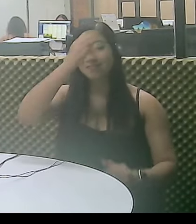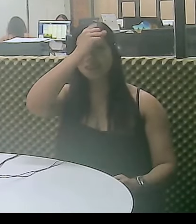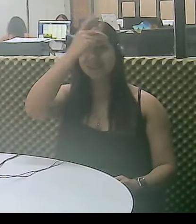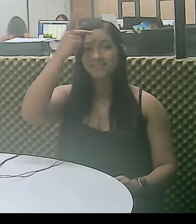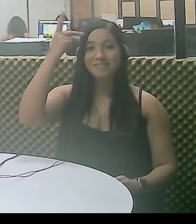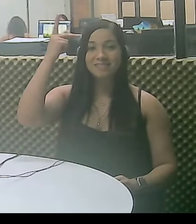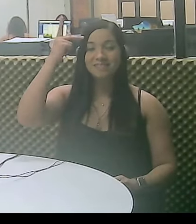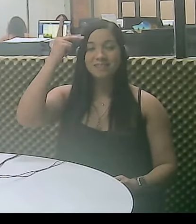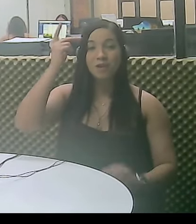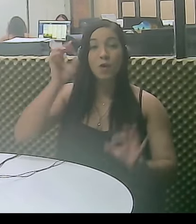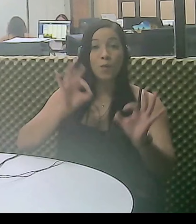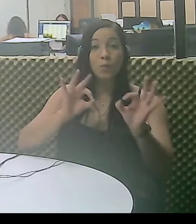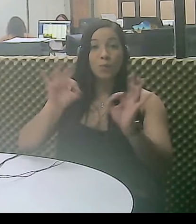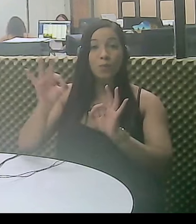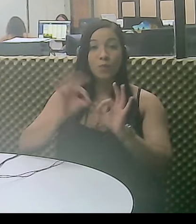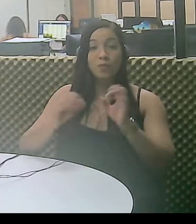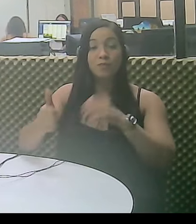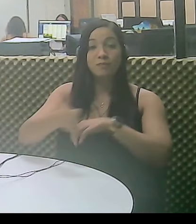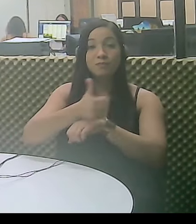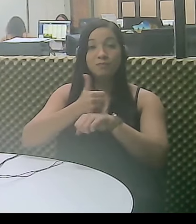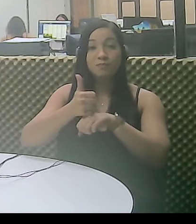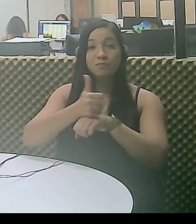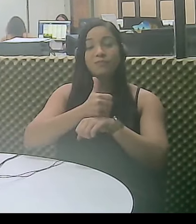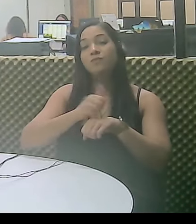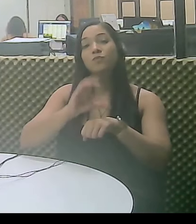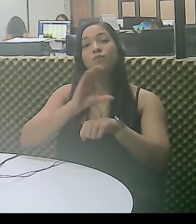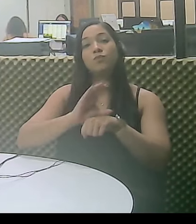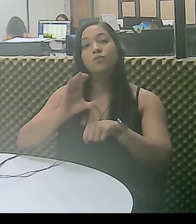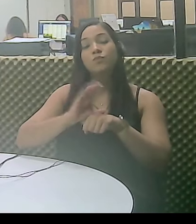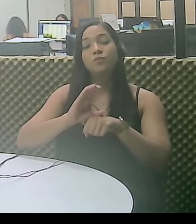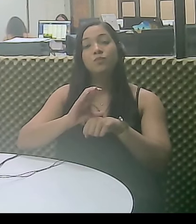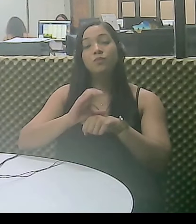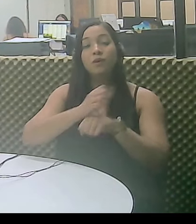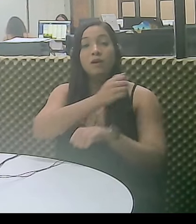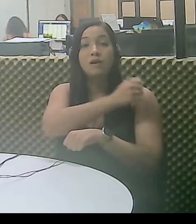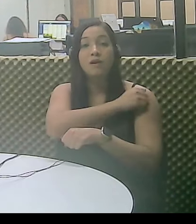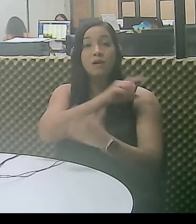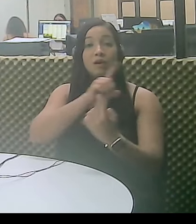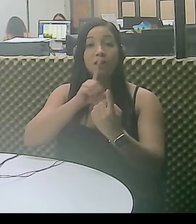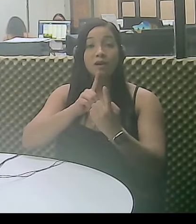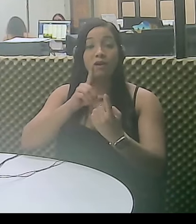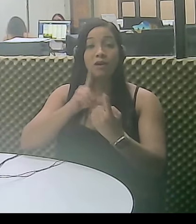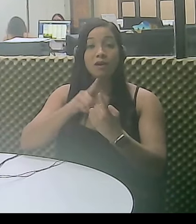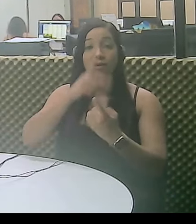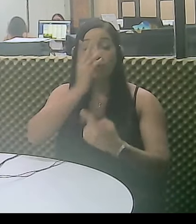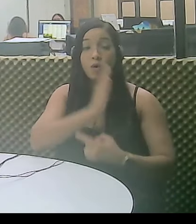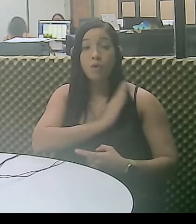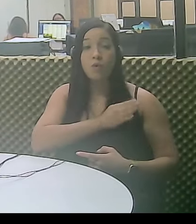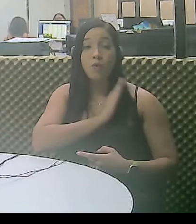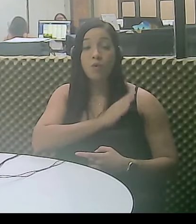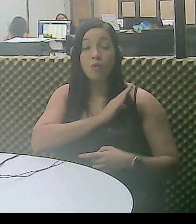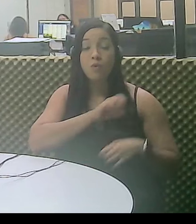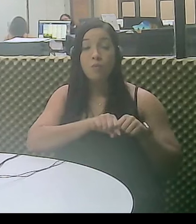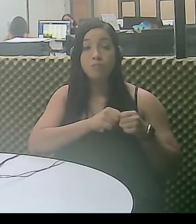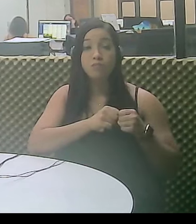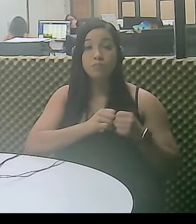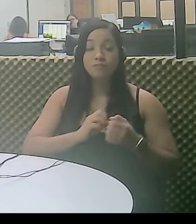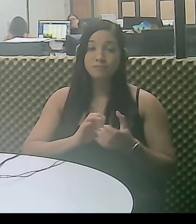Prefeitura promove projeto pioneiro para capacitar estudantes em atendimentos de parada